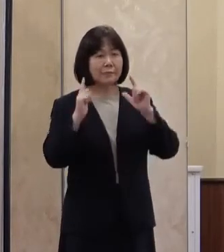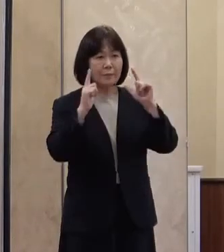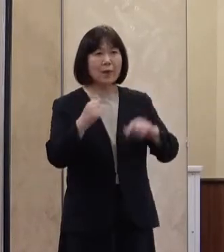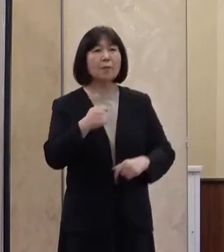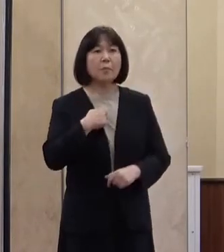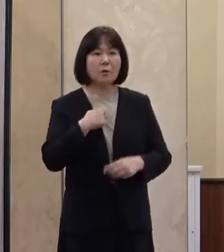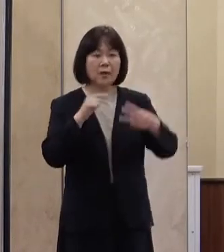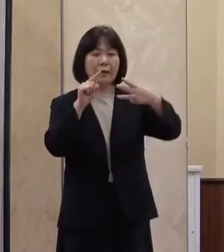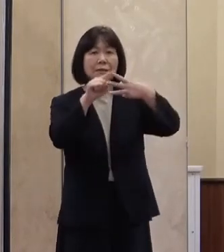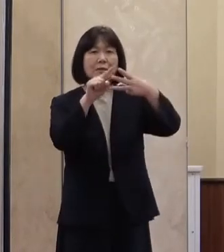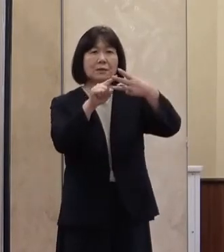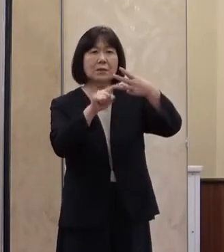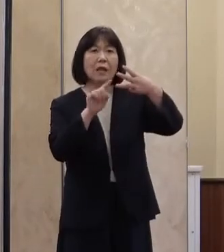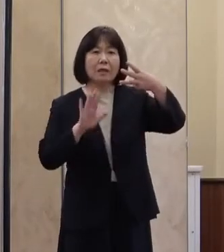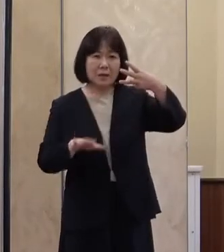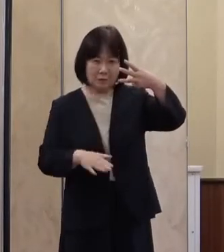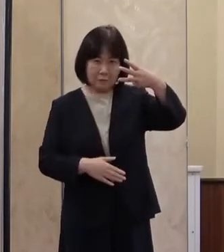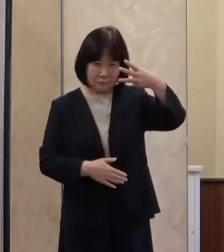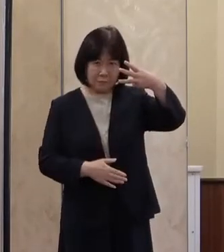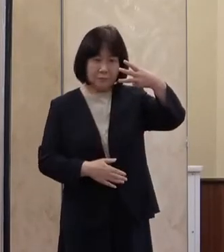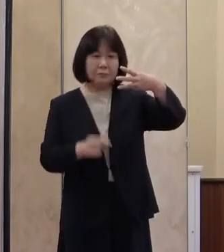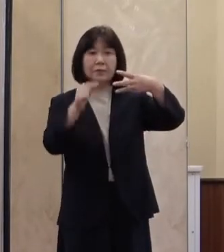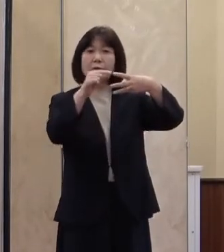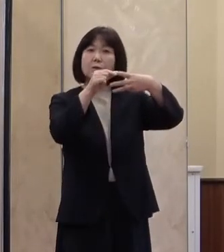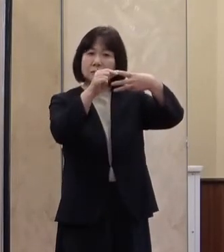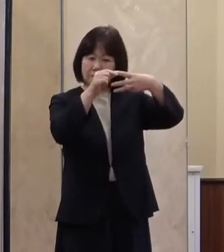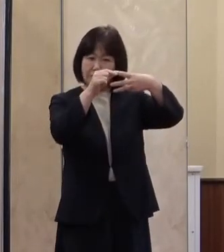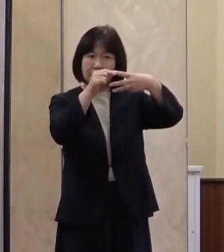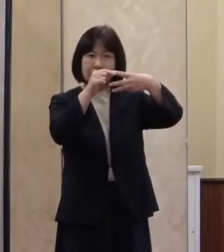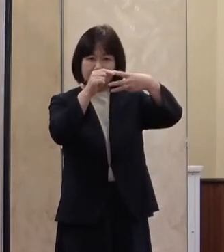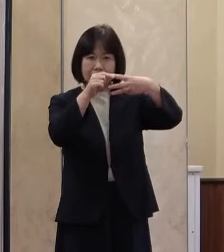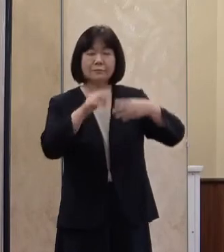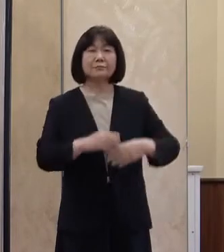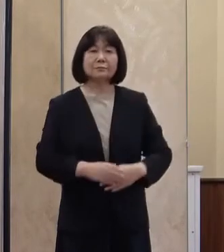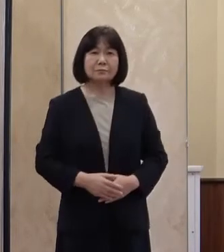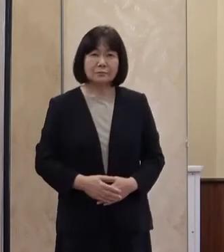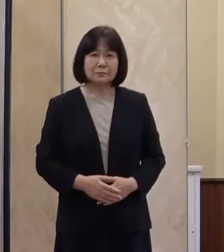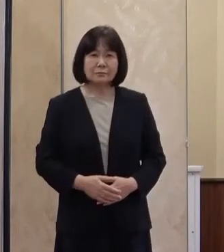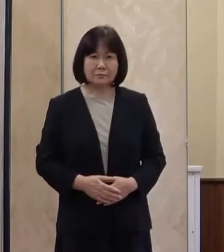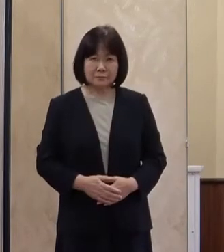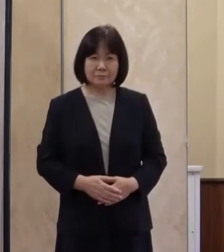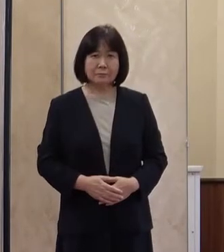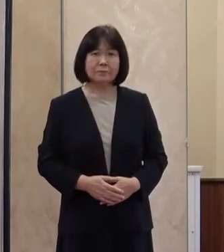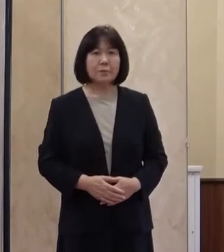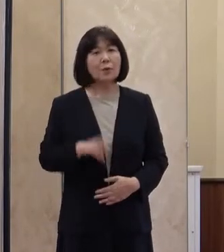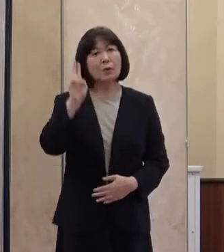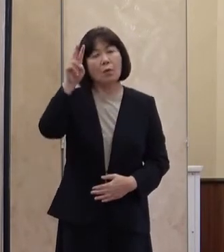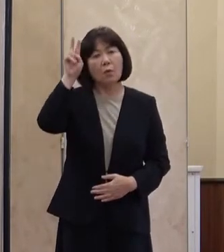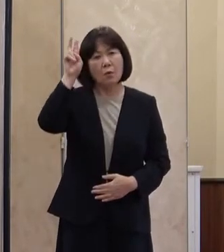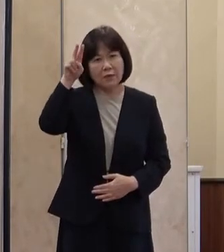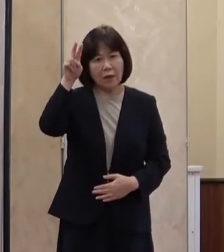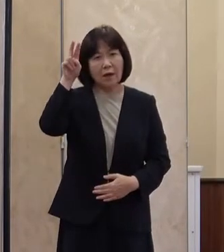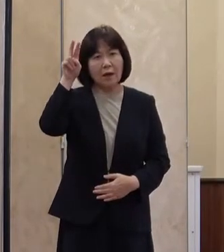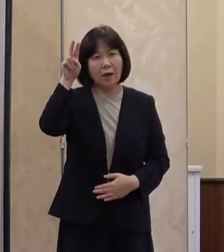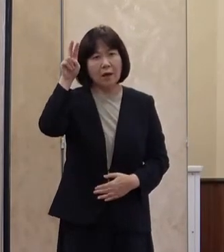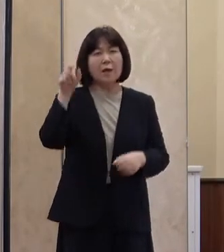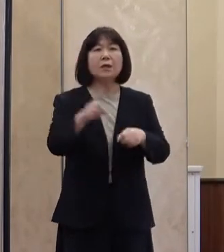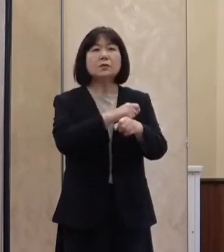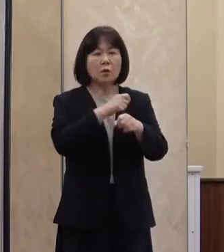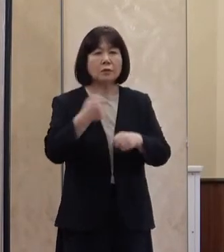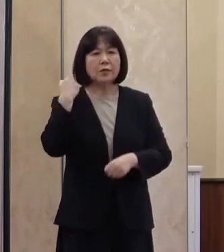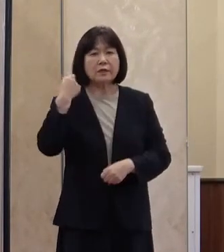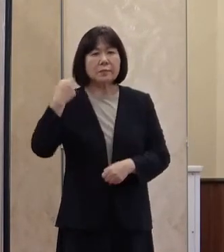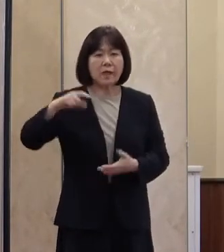は3点です。まず1点目についてです。1点目は大阪、特に南